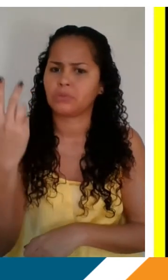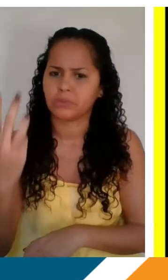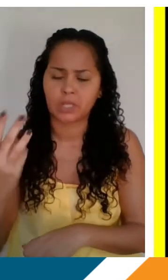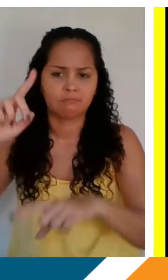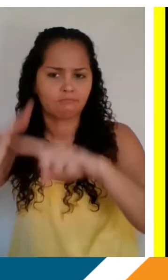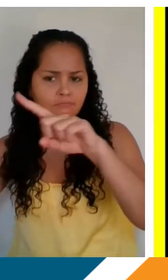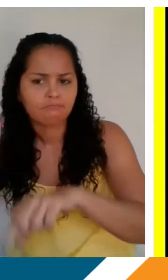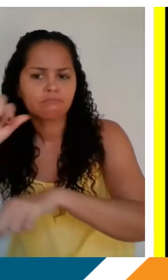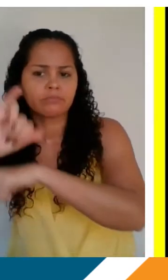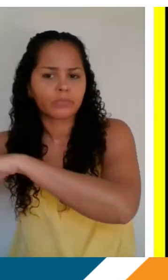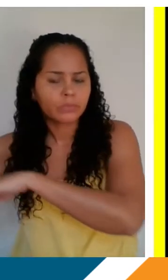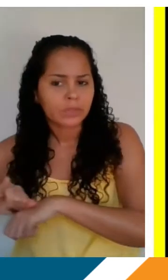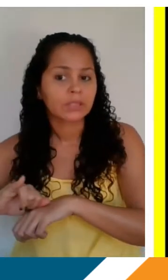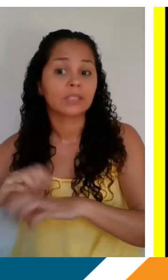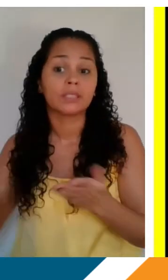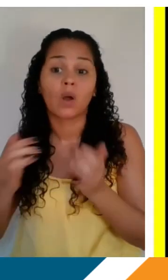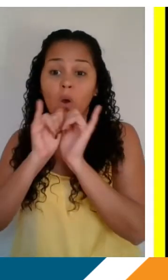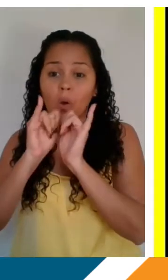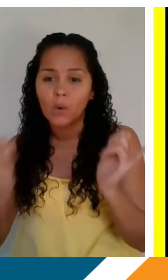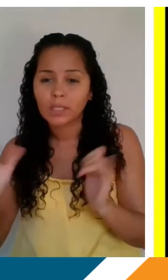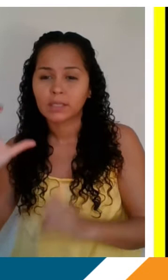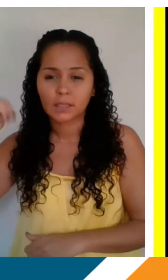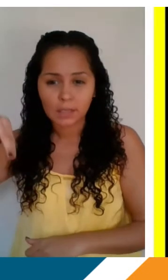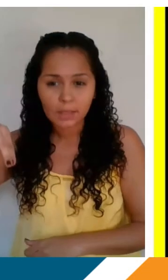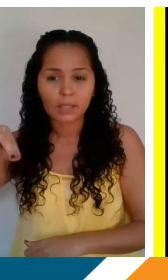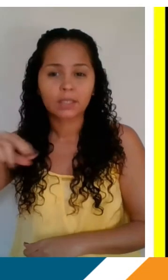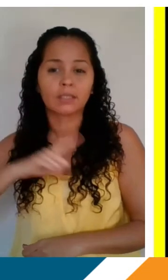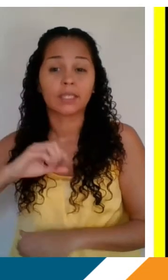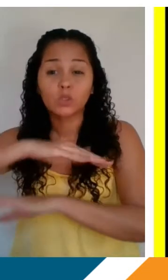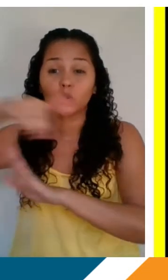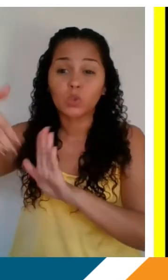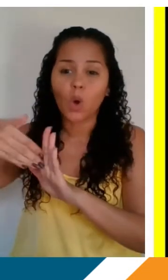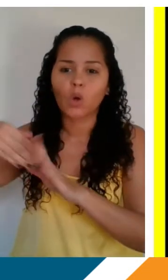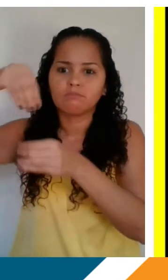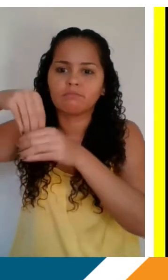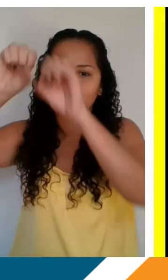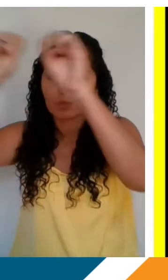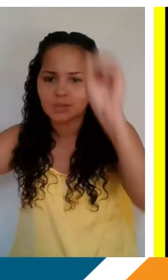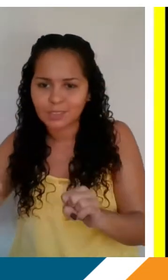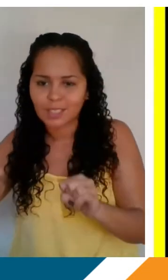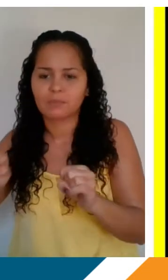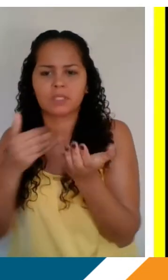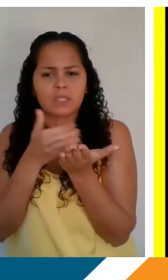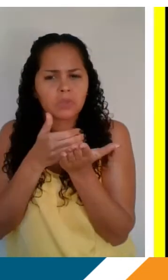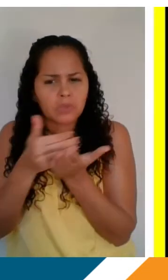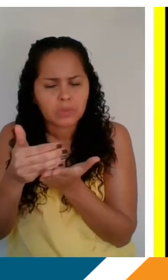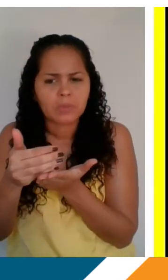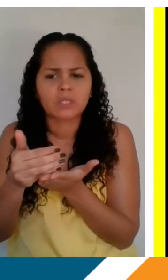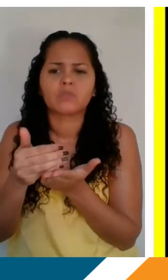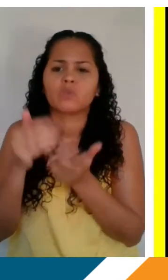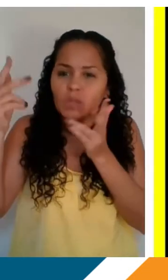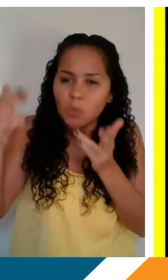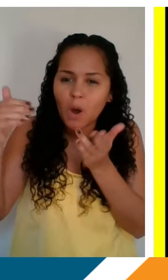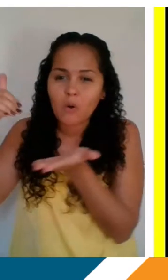corpos. Então, a energia cinética inicial, a gente vai levar em consideração todo esse sistema. Se no início ela é igual ao final